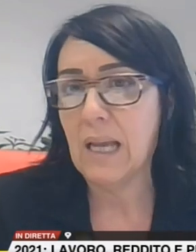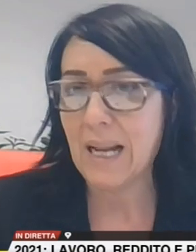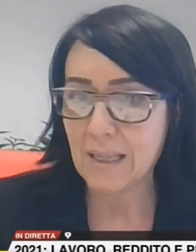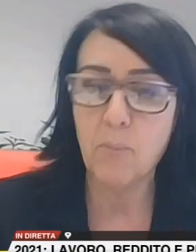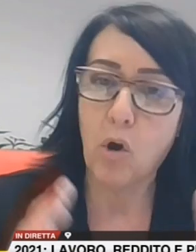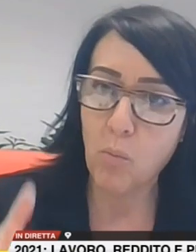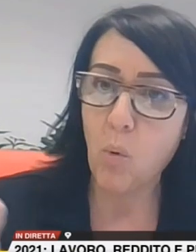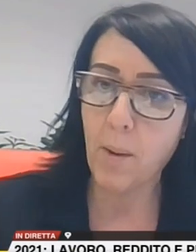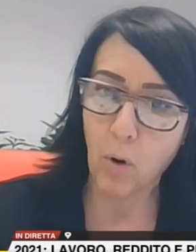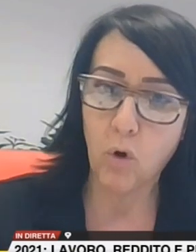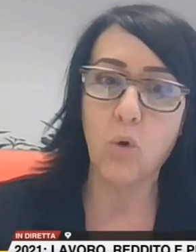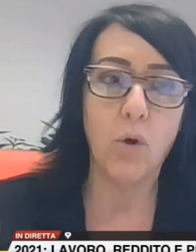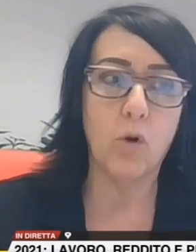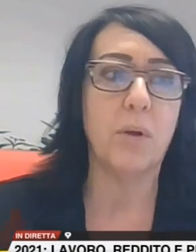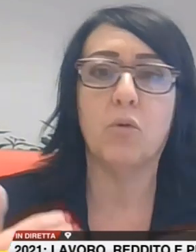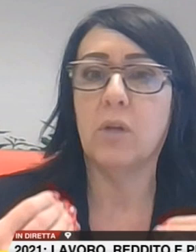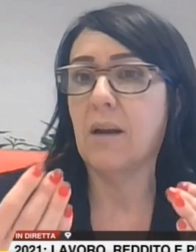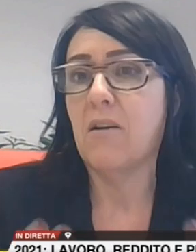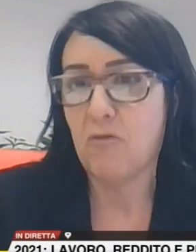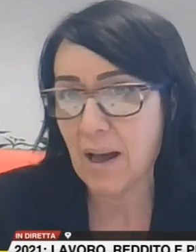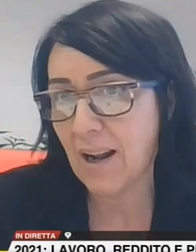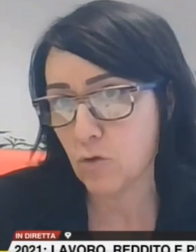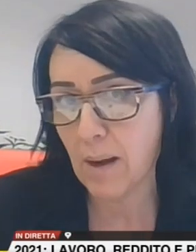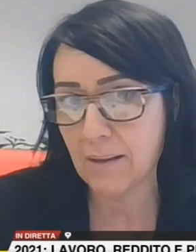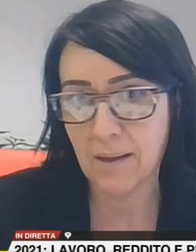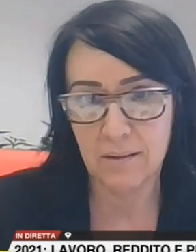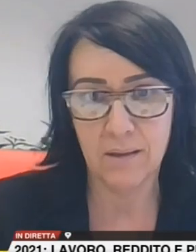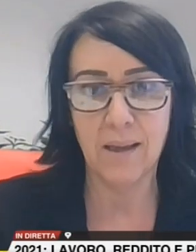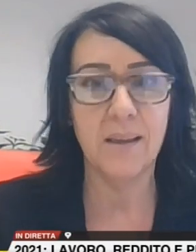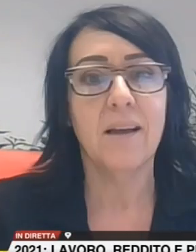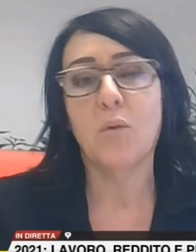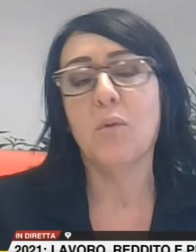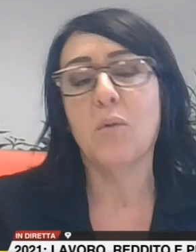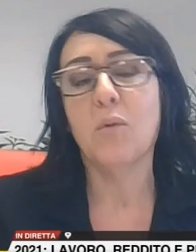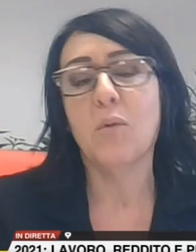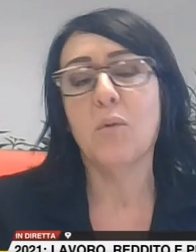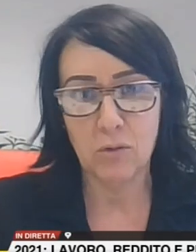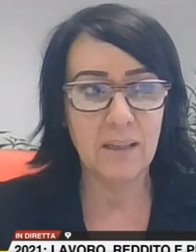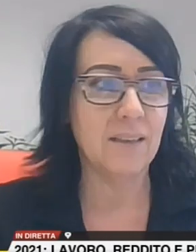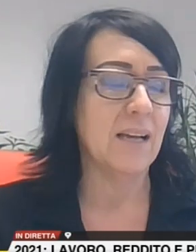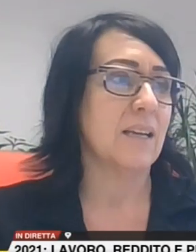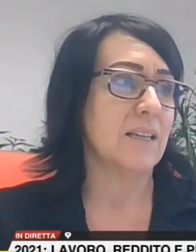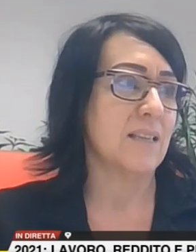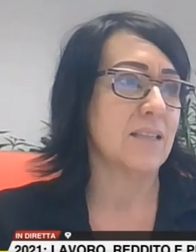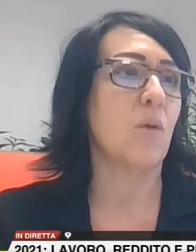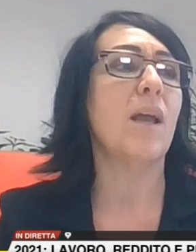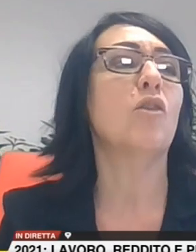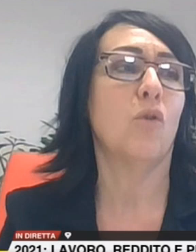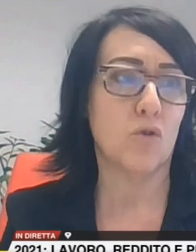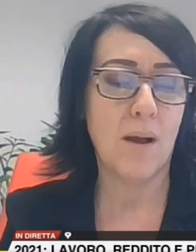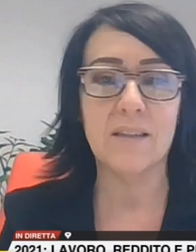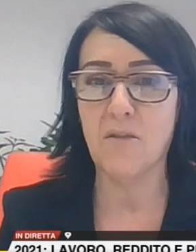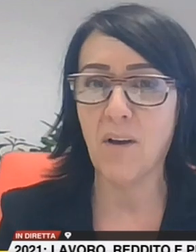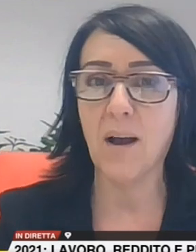giustamente il tempo è comunque poco quello per poter fare la domanda, ok? Quindi se eventualmente ATS che sta